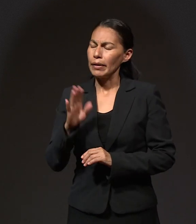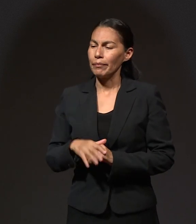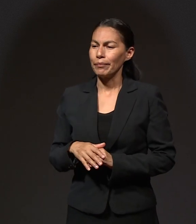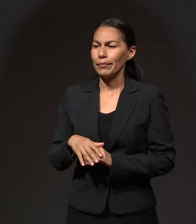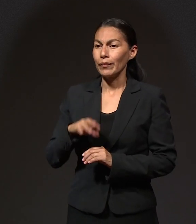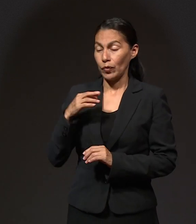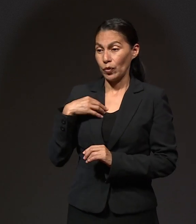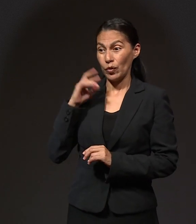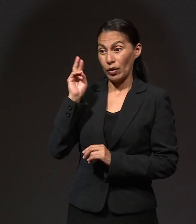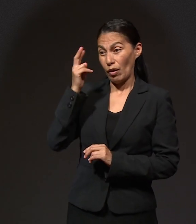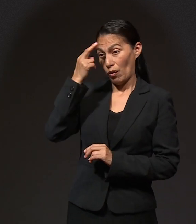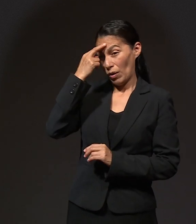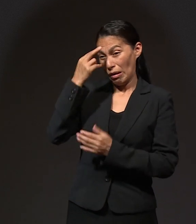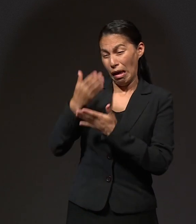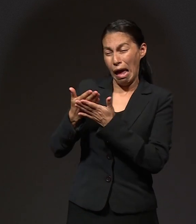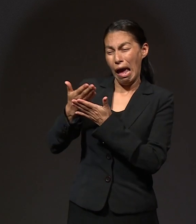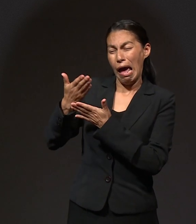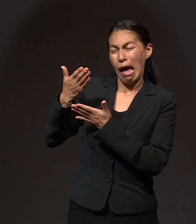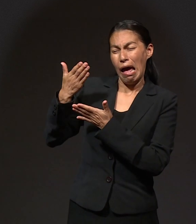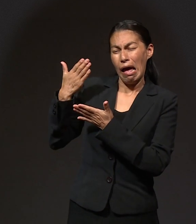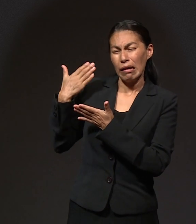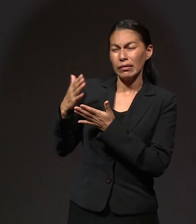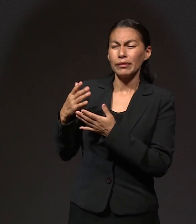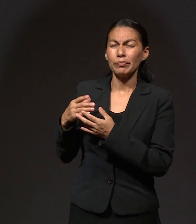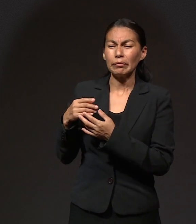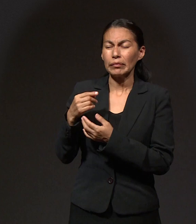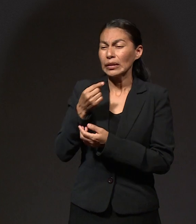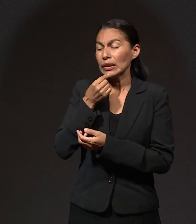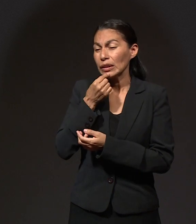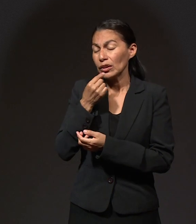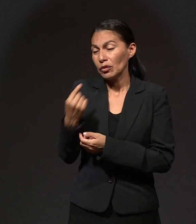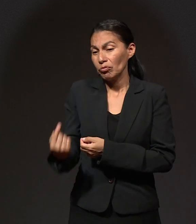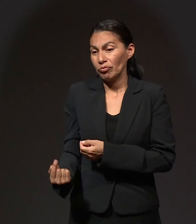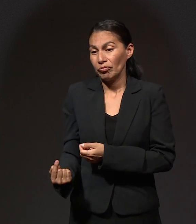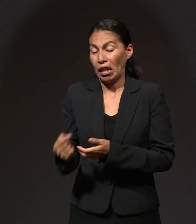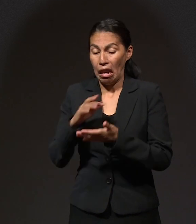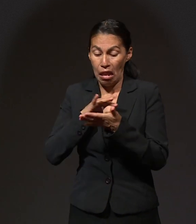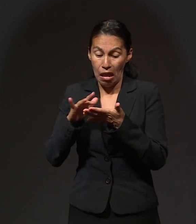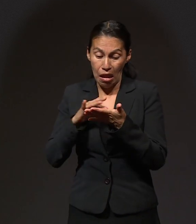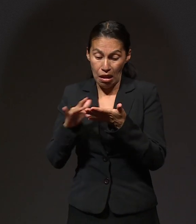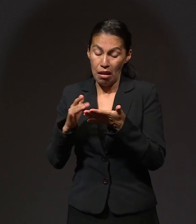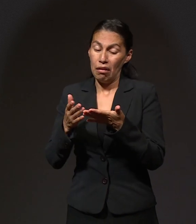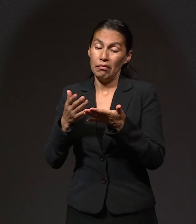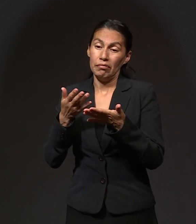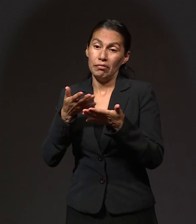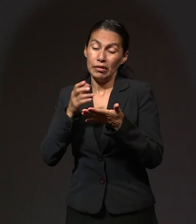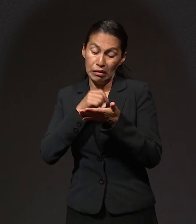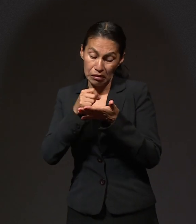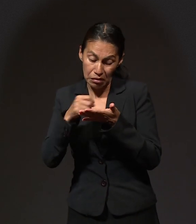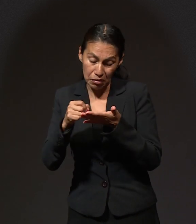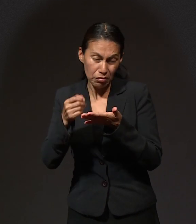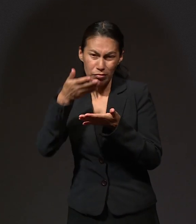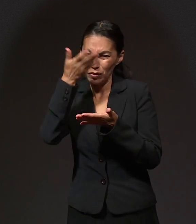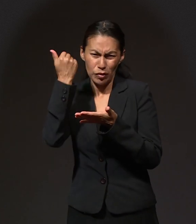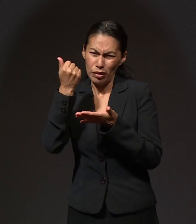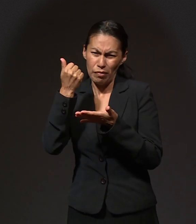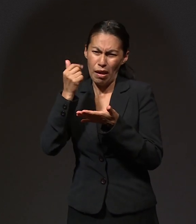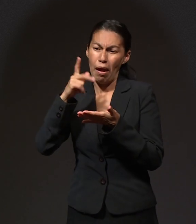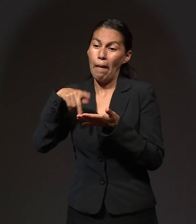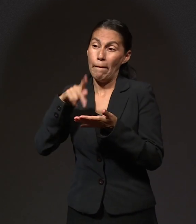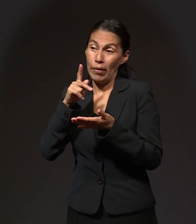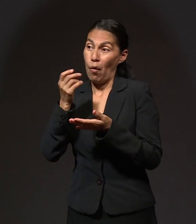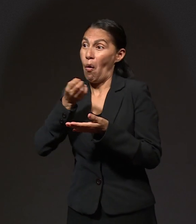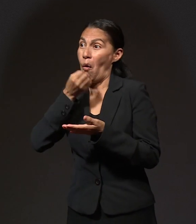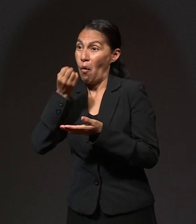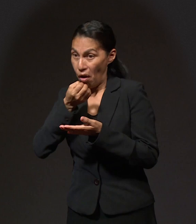Sí, desde pequeño que recuerdo, estos gratos recuerdos que tengo, que éramos pequeñitos, todavía no sabíamos ni leer ni escribir, pero ya mi padre nos enseñaba a orar,